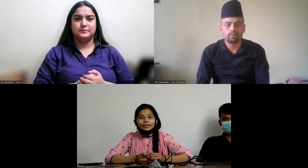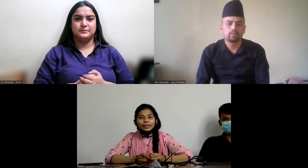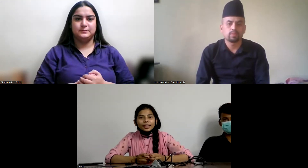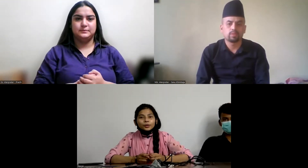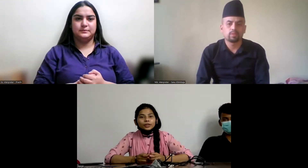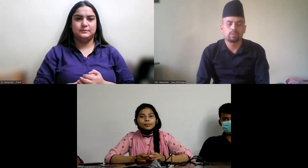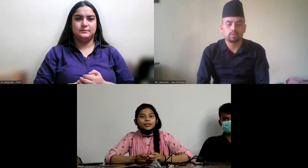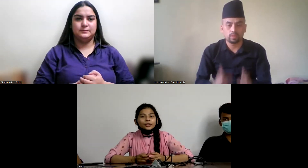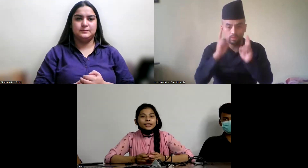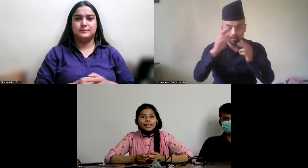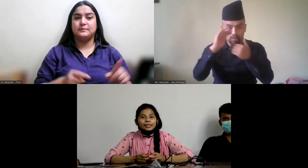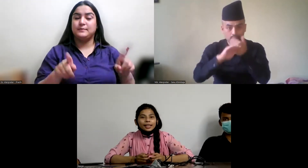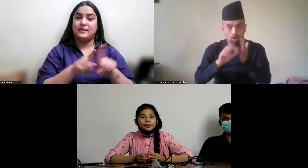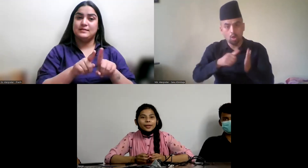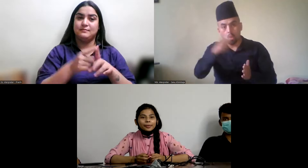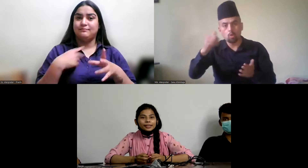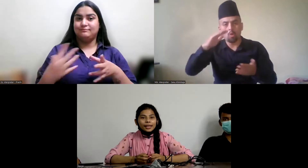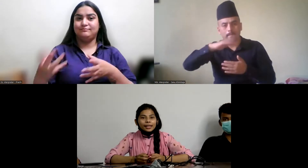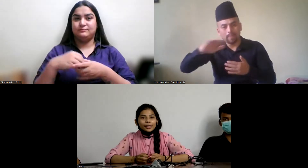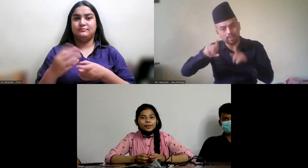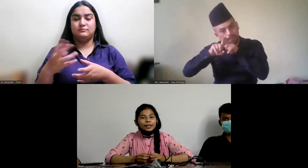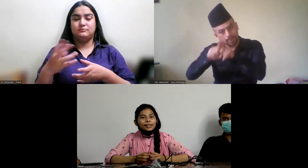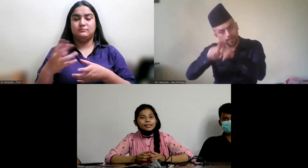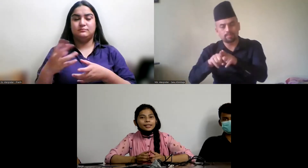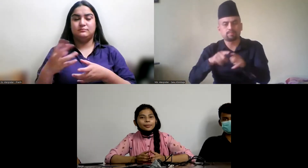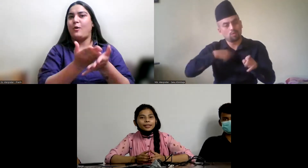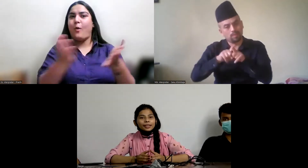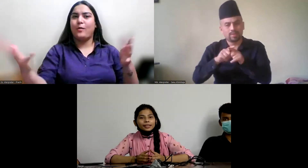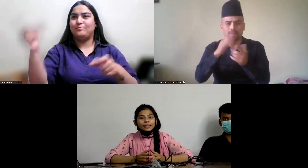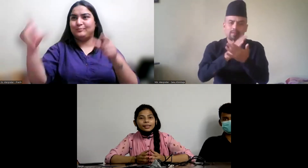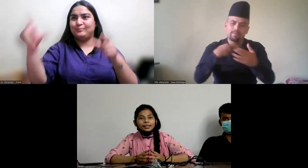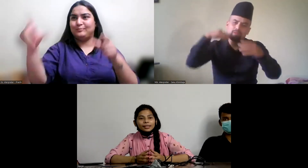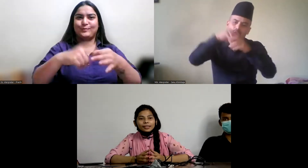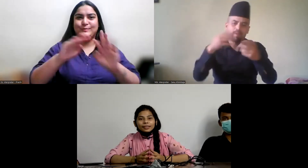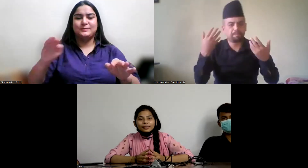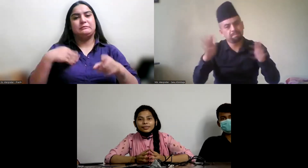और इस तरह दूसरे बच्चों के साथ साथ मैं भी इस कार्यक्रम का हिस्सा बन गई।